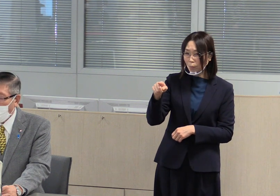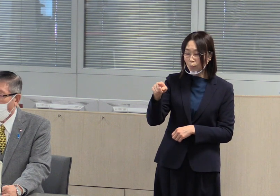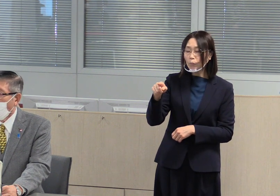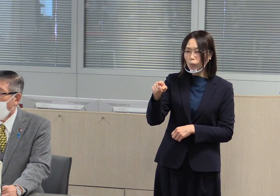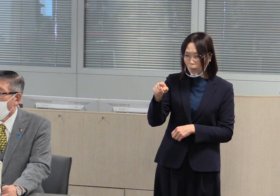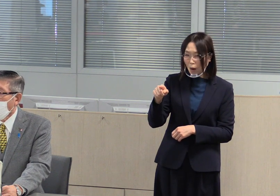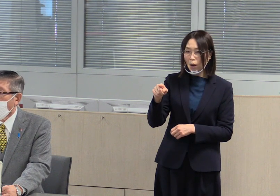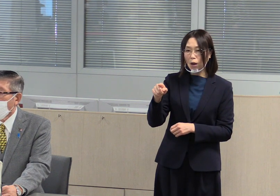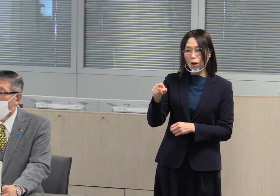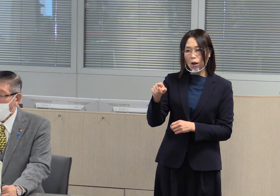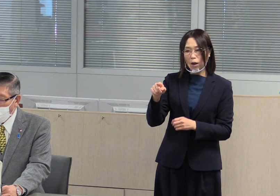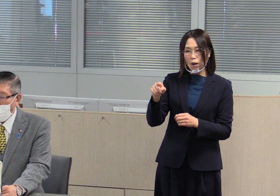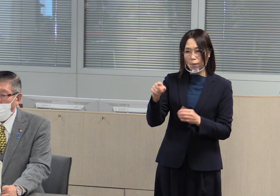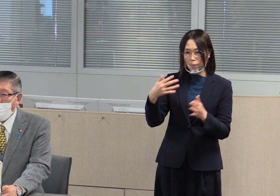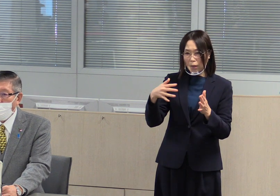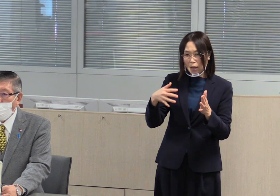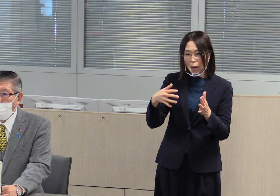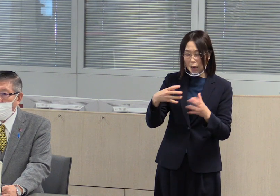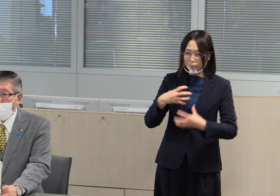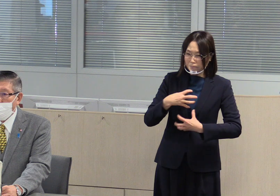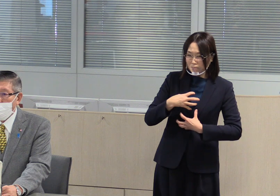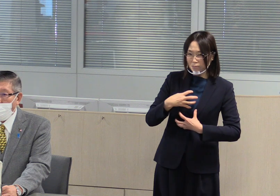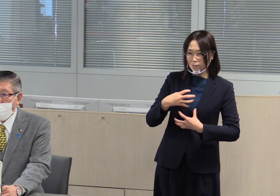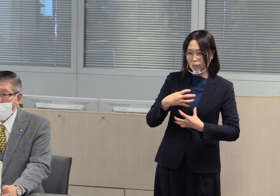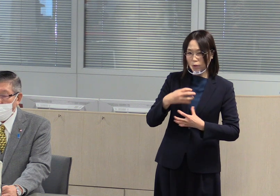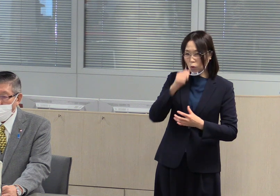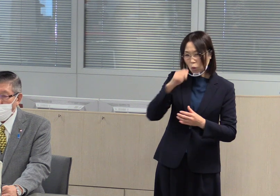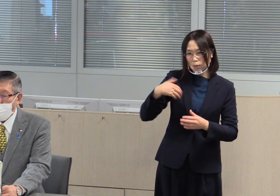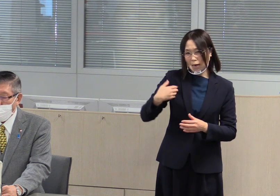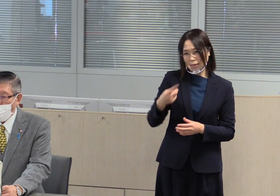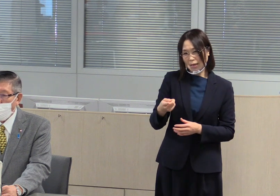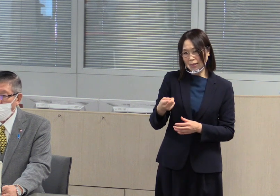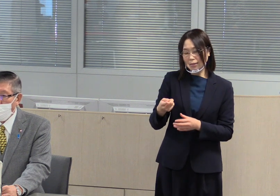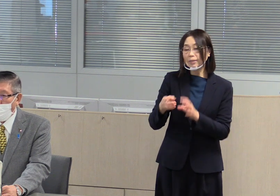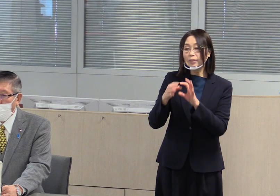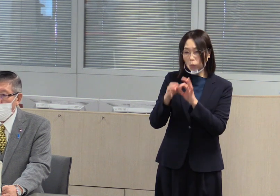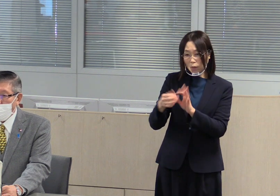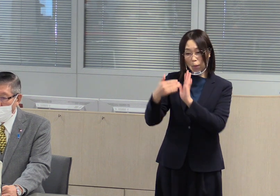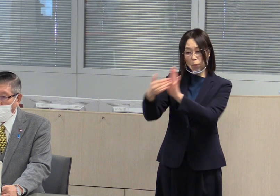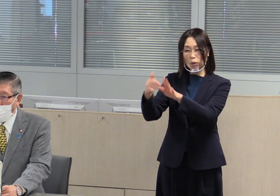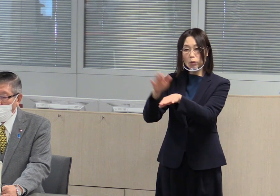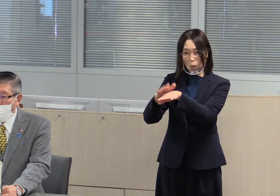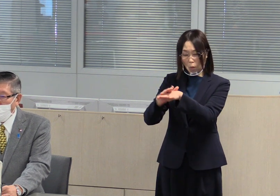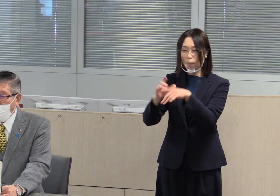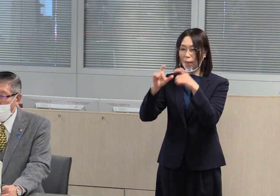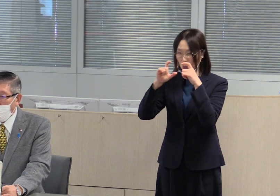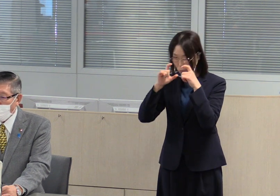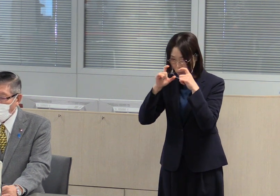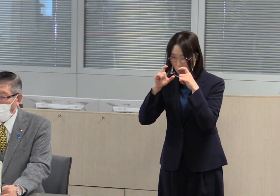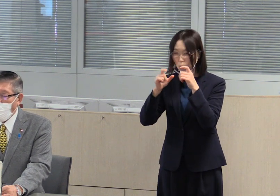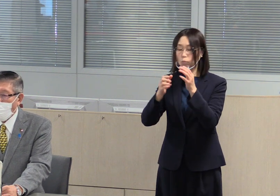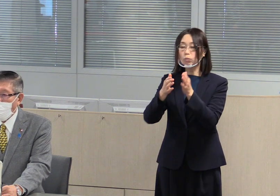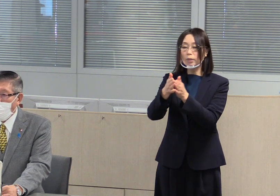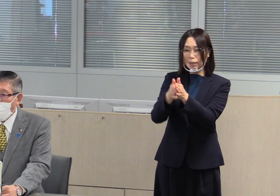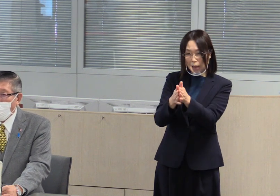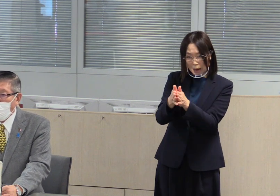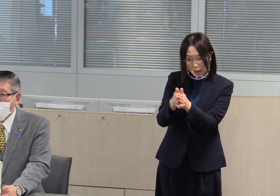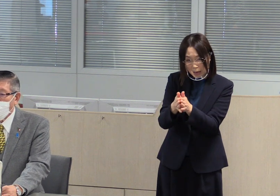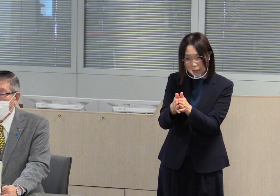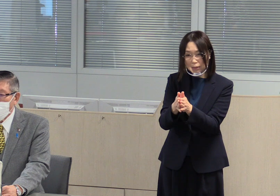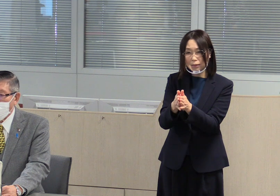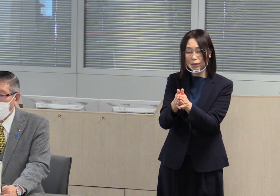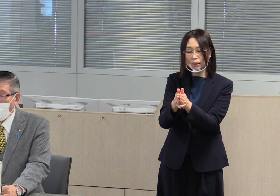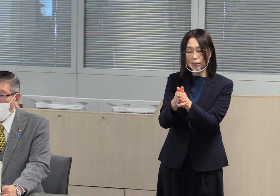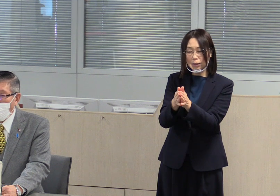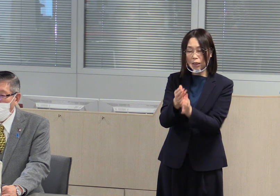ので、まずは、マスクの着用、手洗い、あるいは、